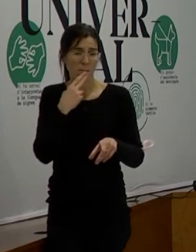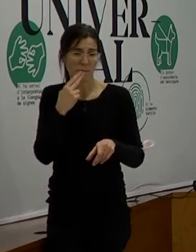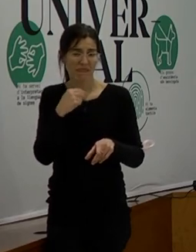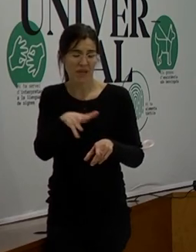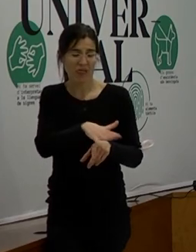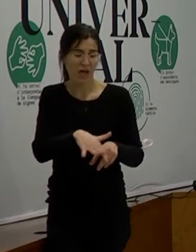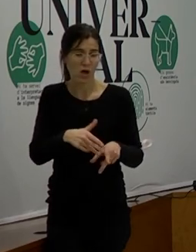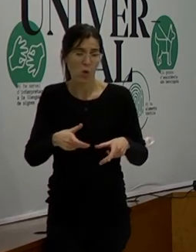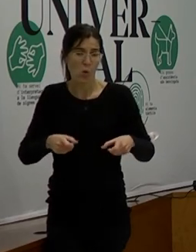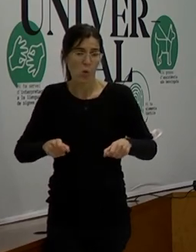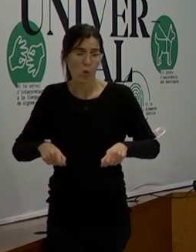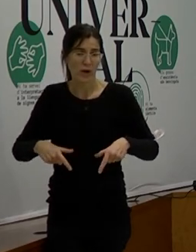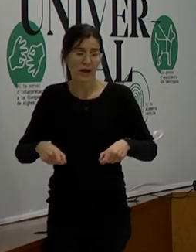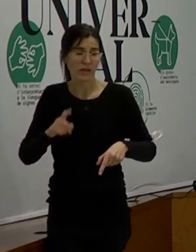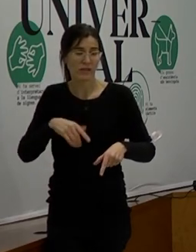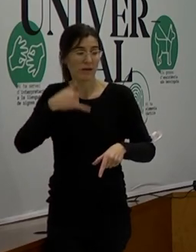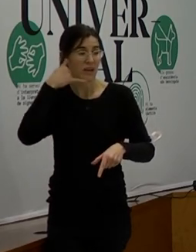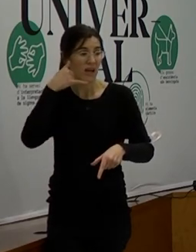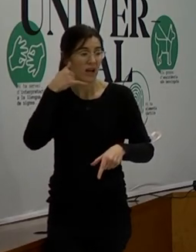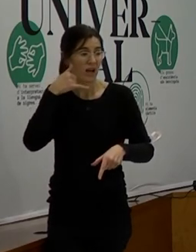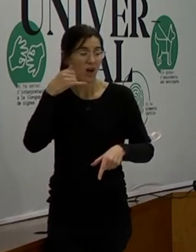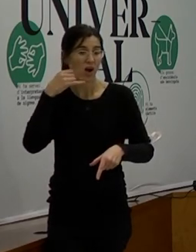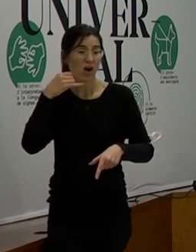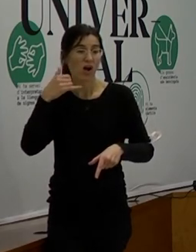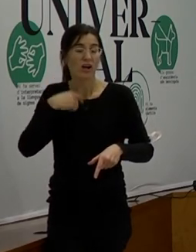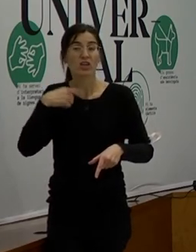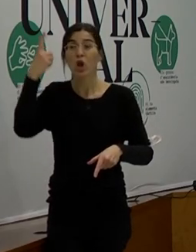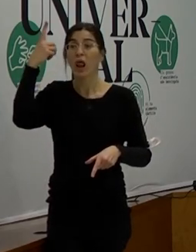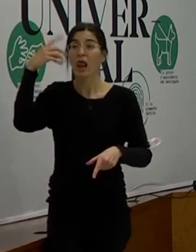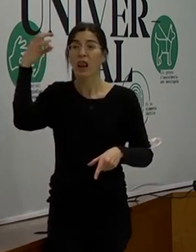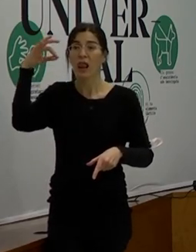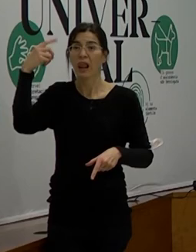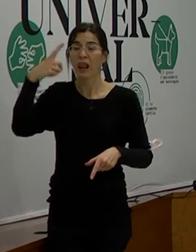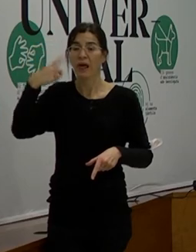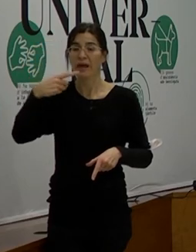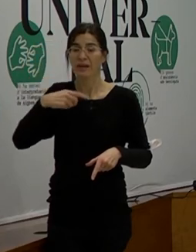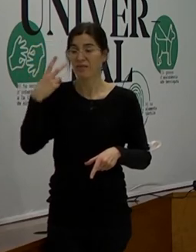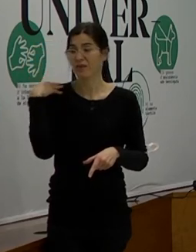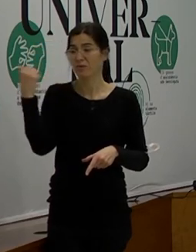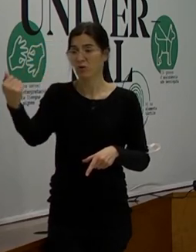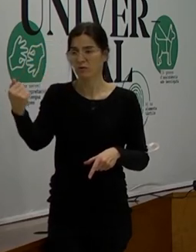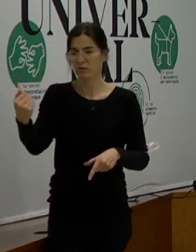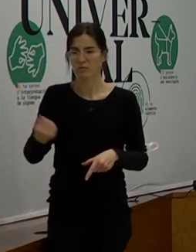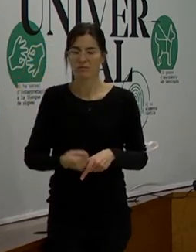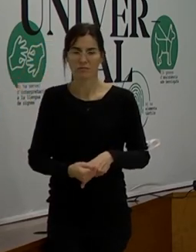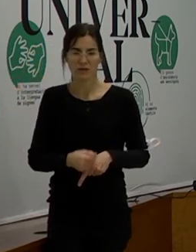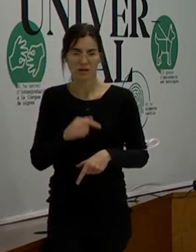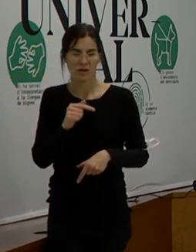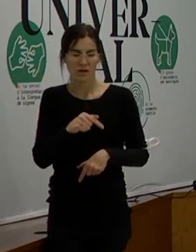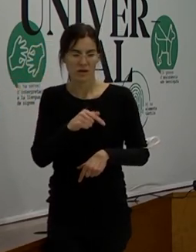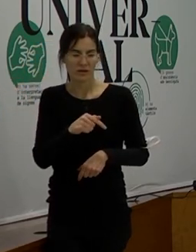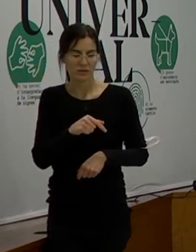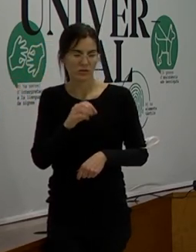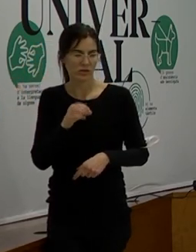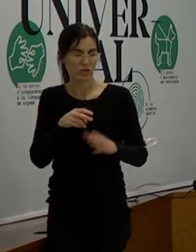cadira i un interfono o videoportero dient estic aquí, vine'm a buscar, ¿vale? I això